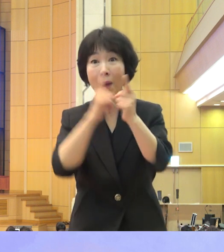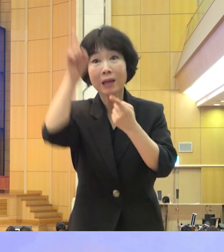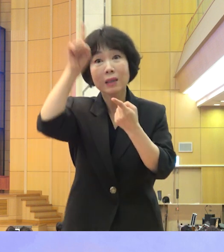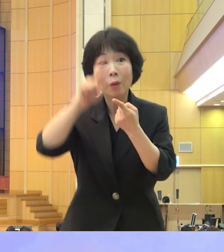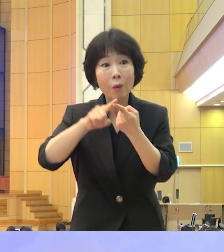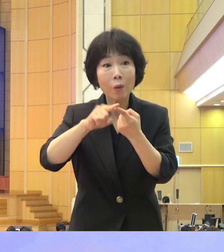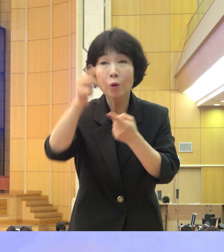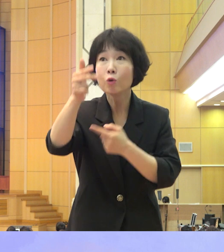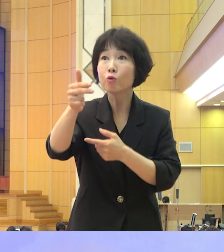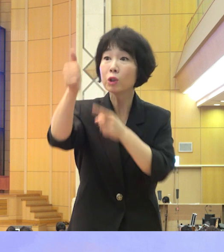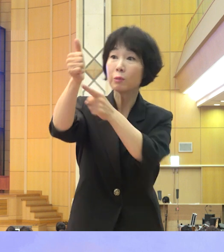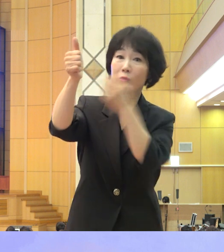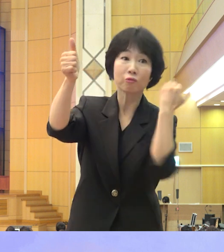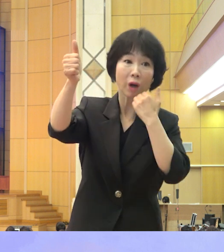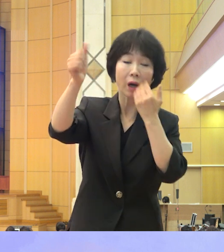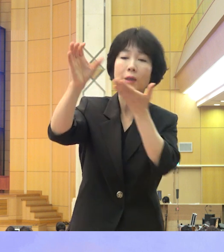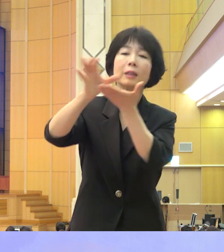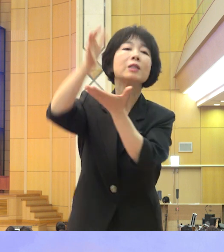그대로